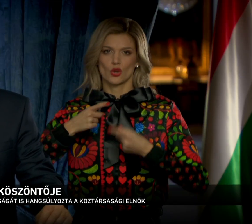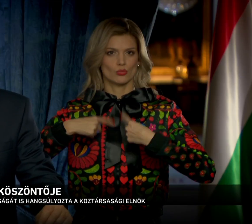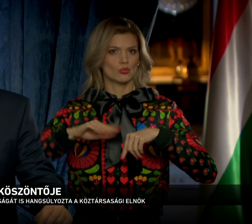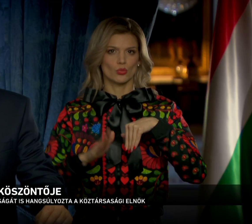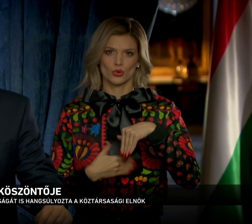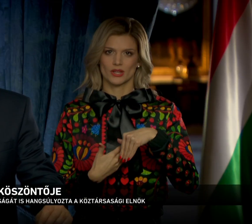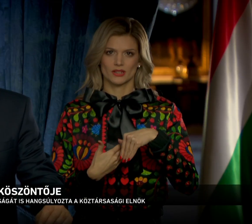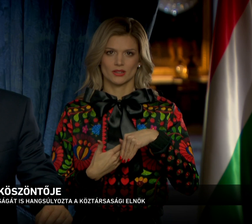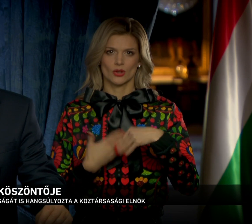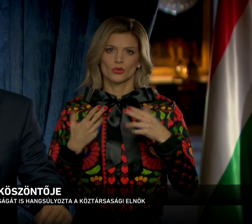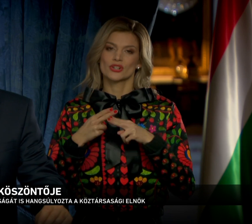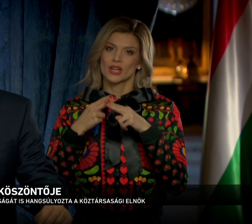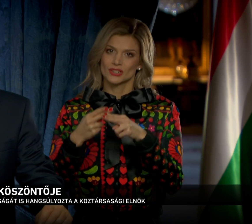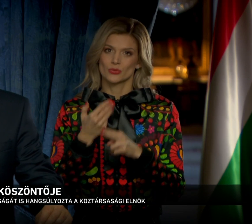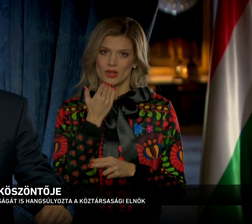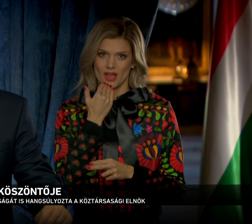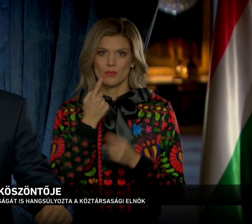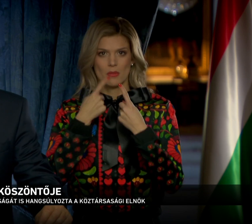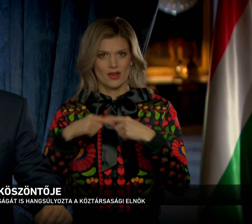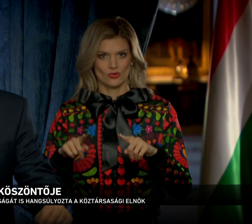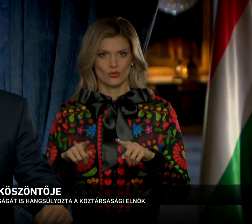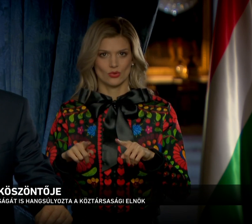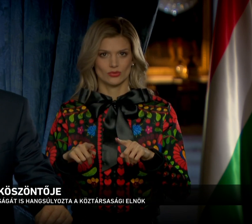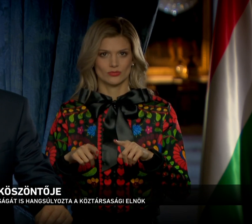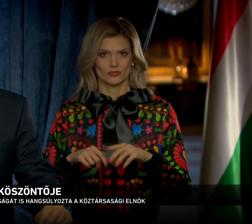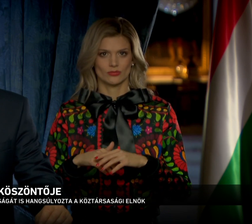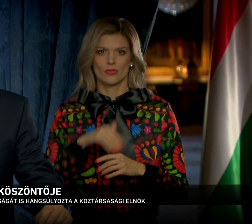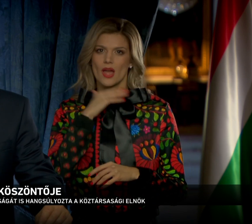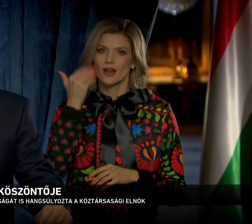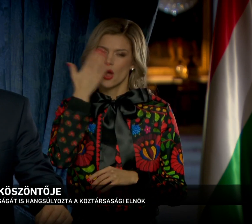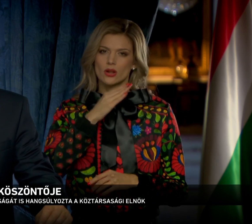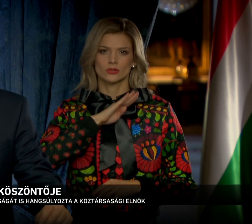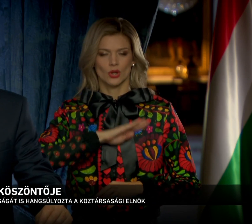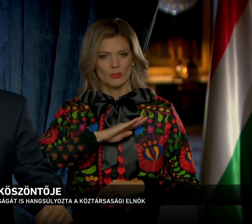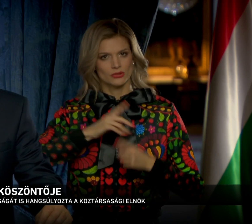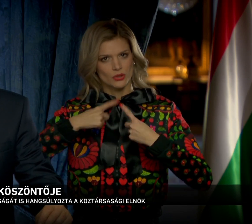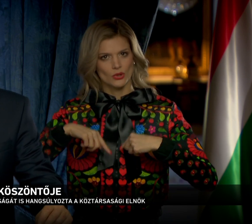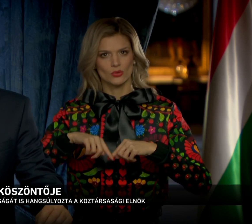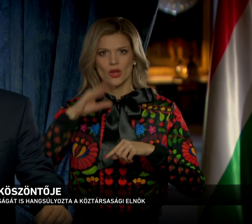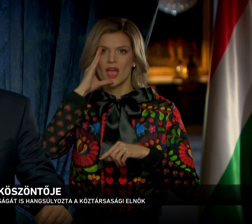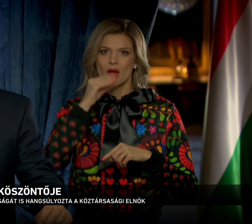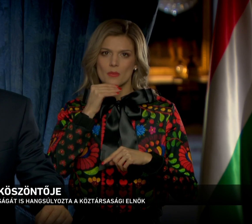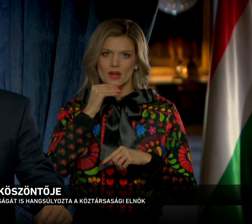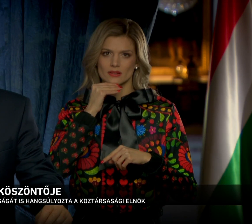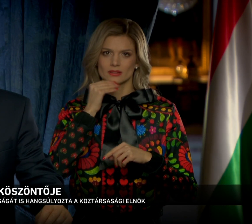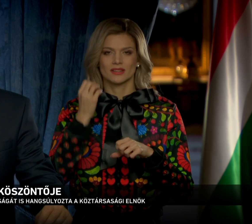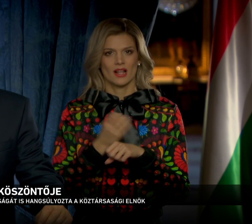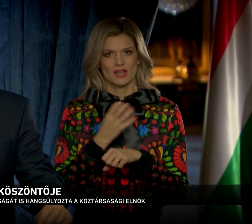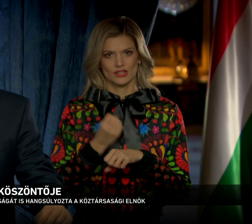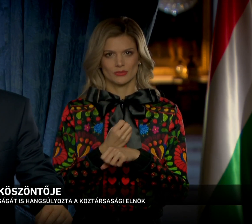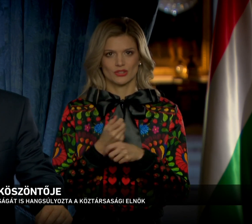rajtunk múlik, hogy segítünk-e másokon. Elég, ha türelmesek vagyunk az ember